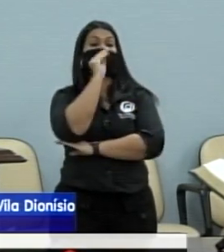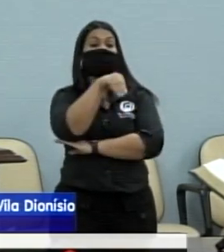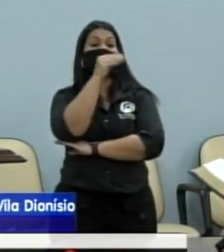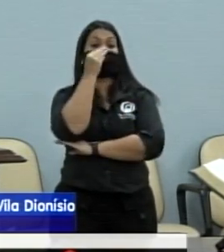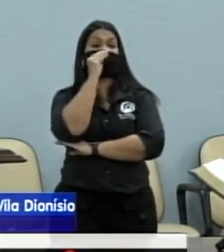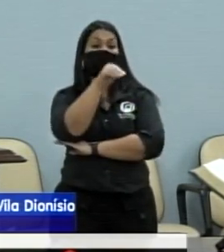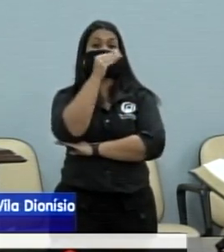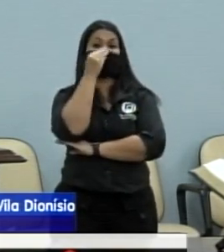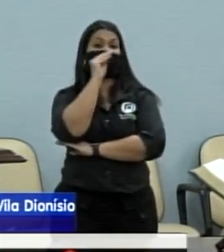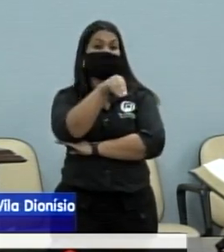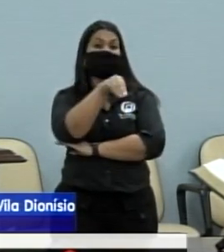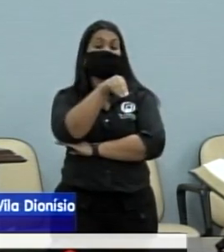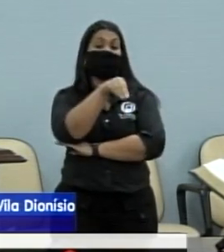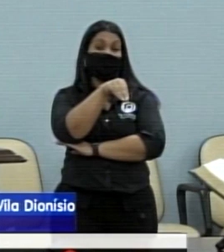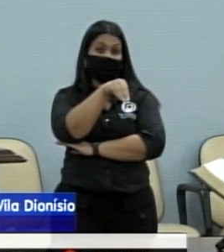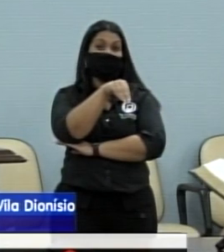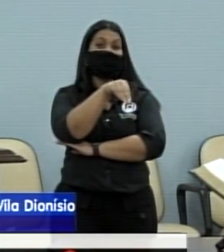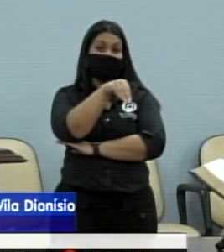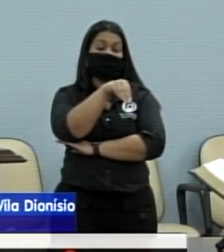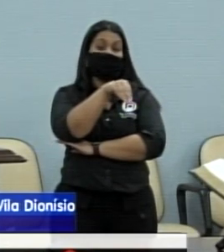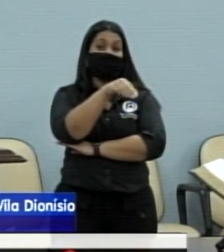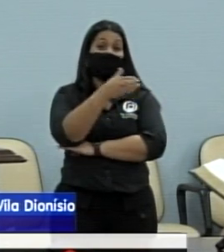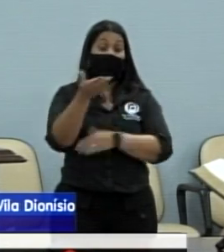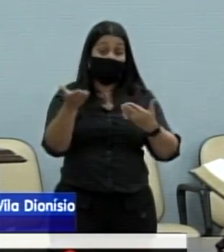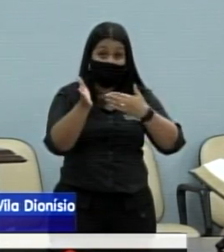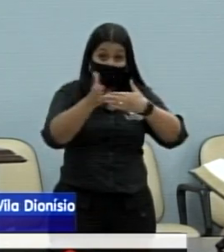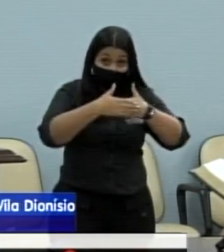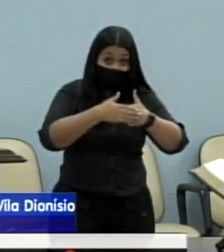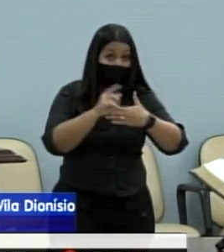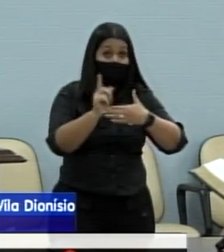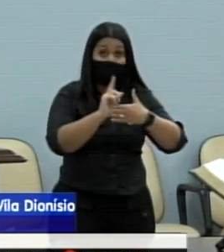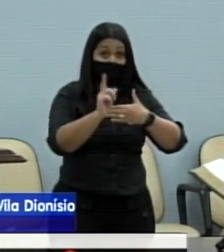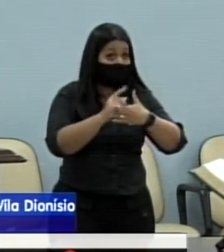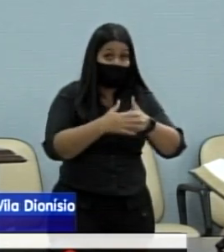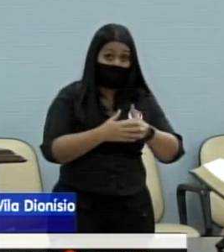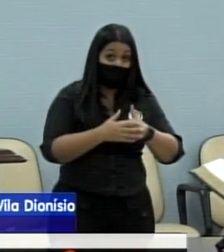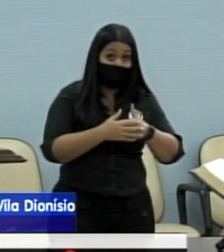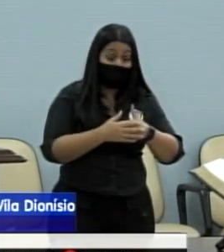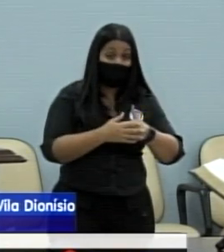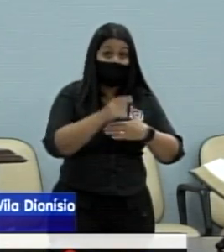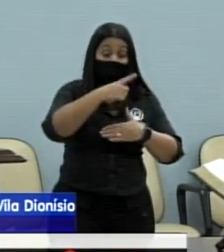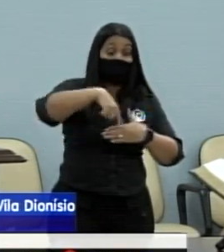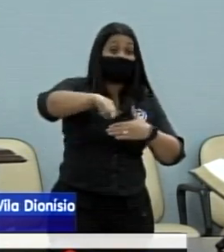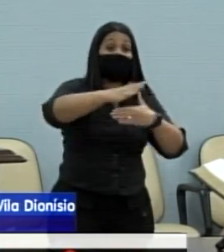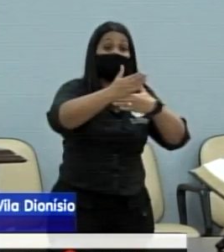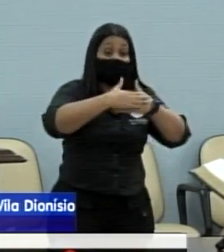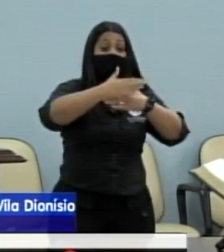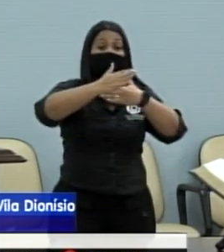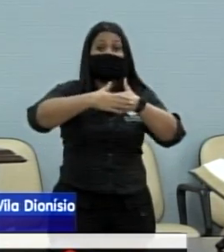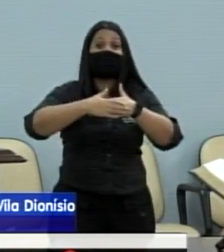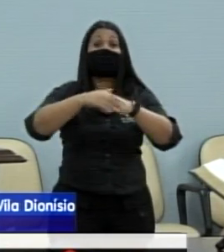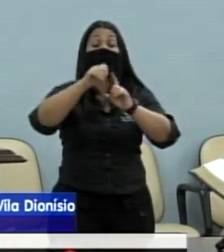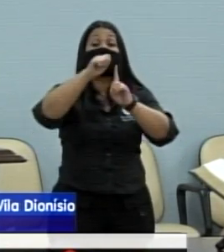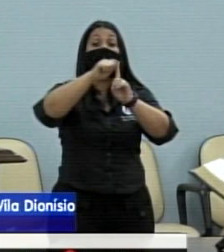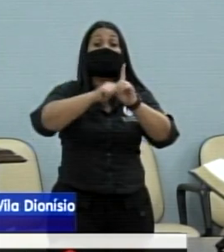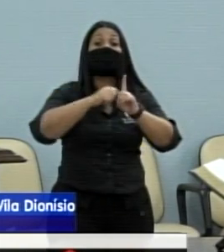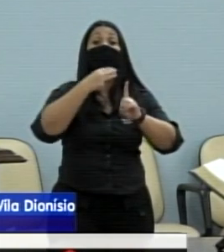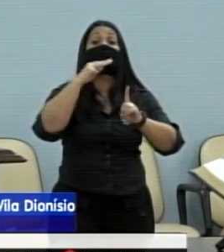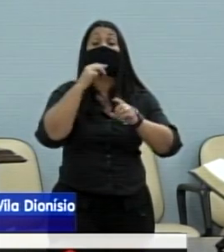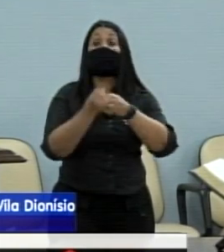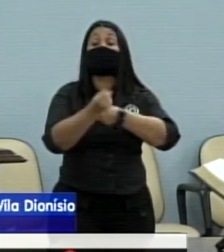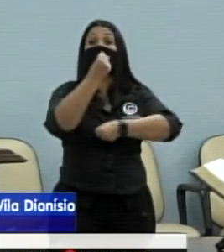descaso, não é agora que vocês fecharam a gente, não é agora. Vocês estão fechando a gente desde março do ano